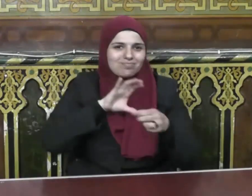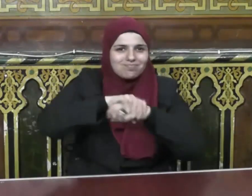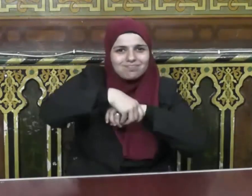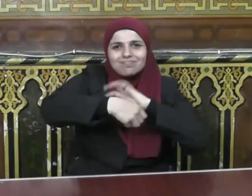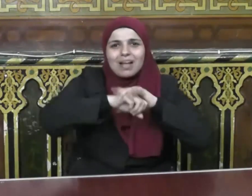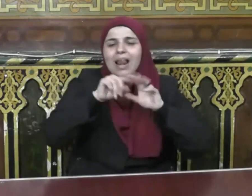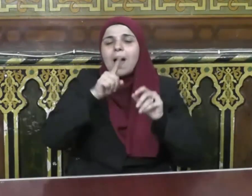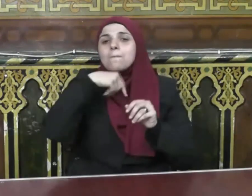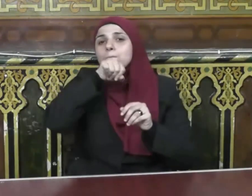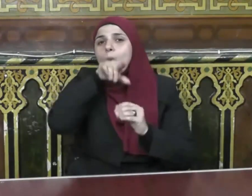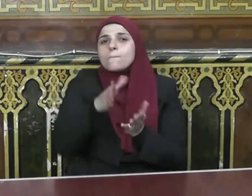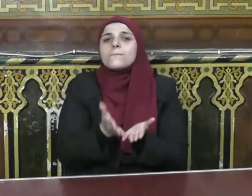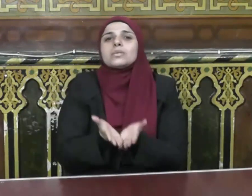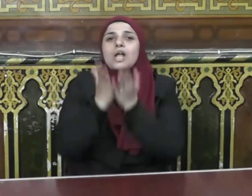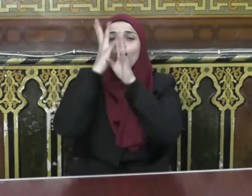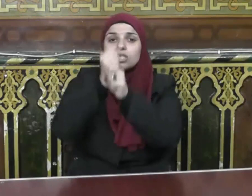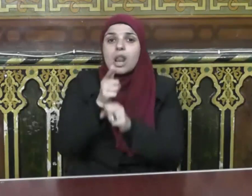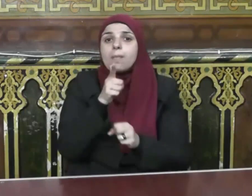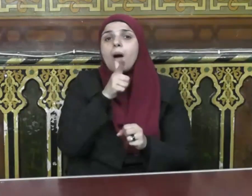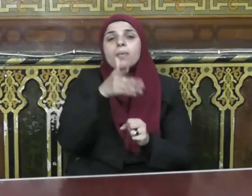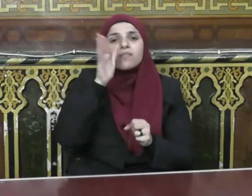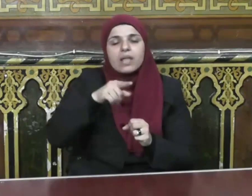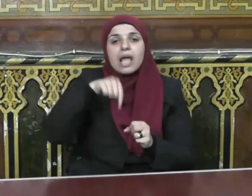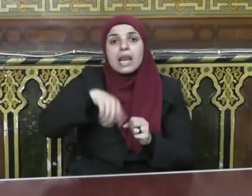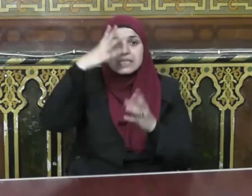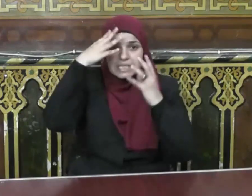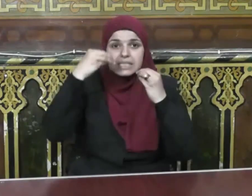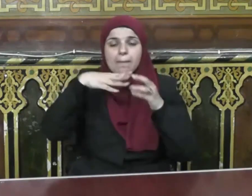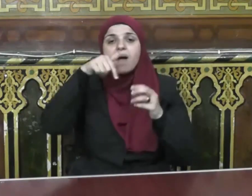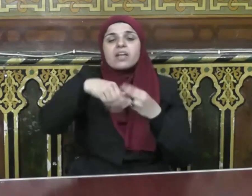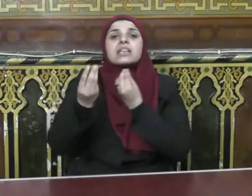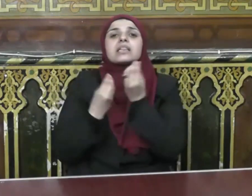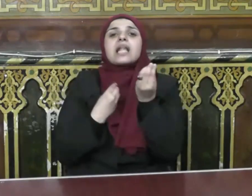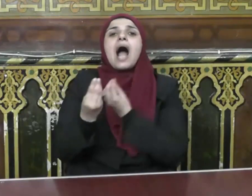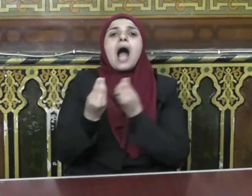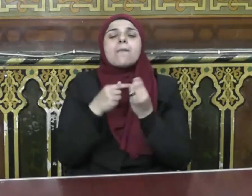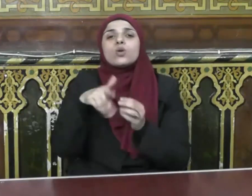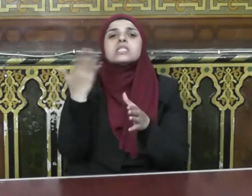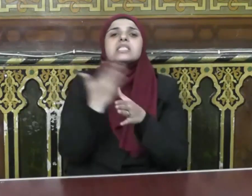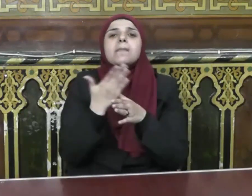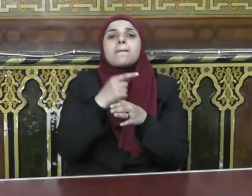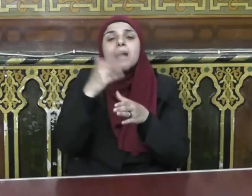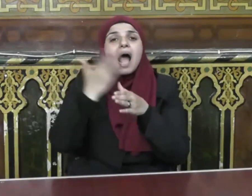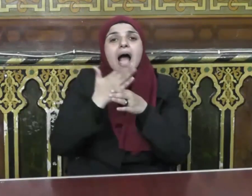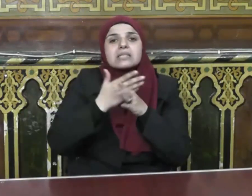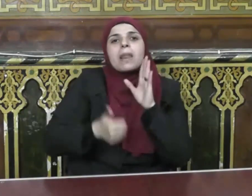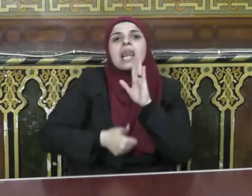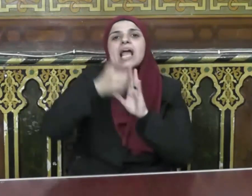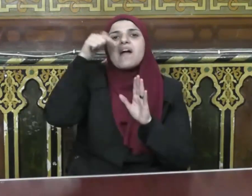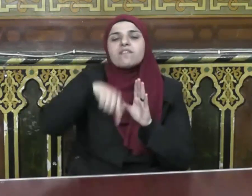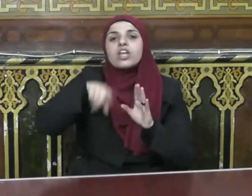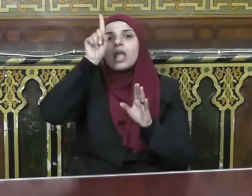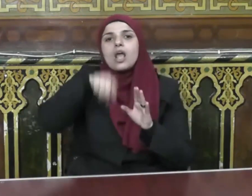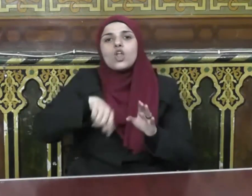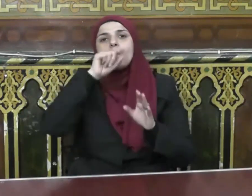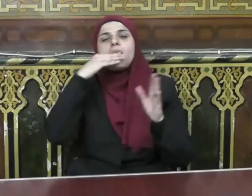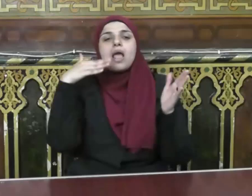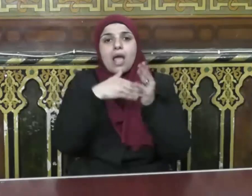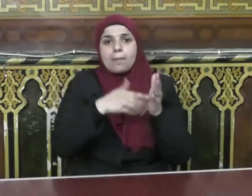صلى الله عليه وسلم أن السماحة في المعاملات سبب من أسباب النجاة في الآخرة، حيث يقول صلى